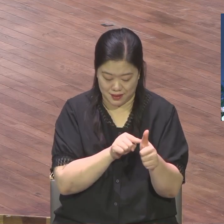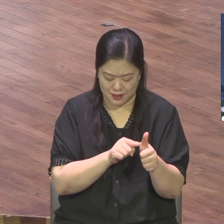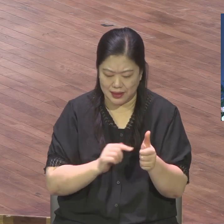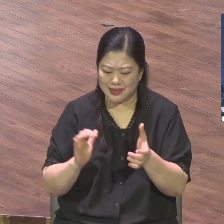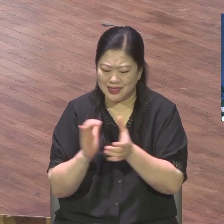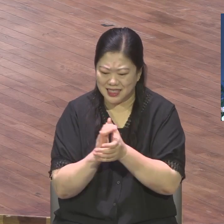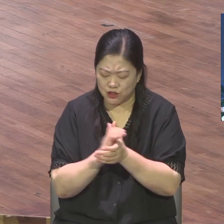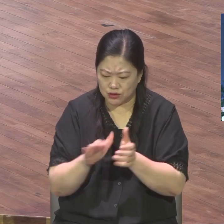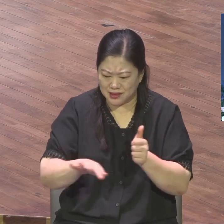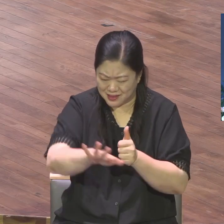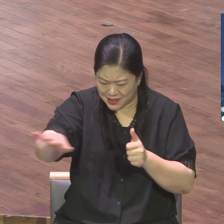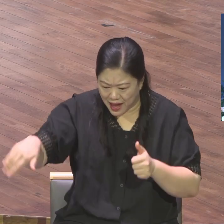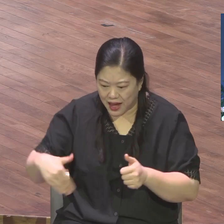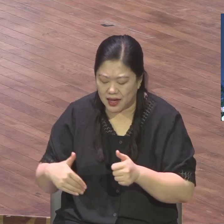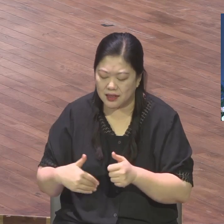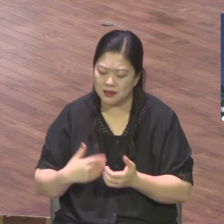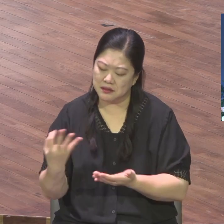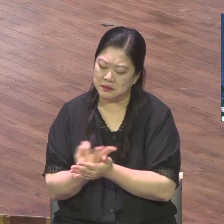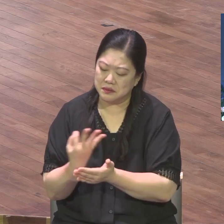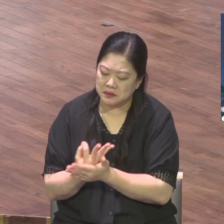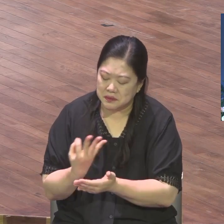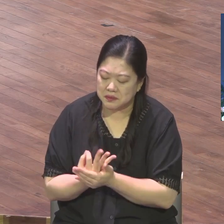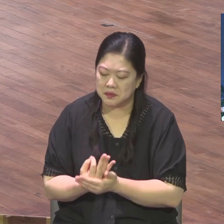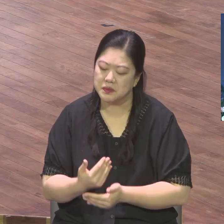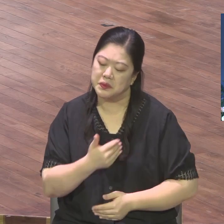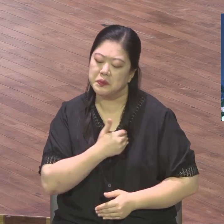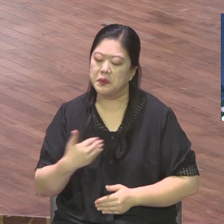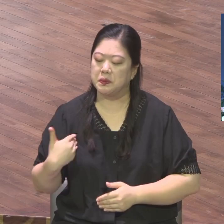만족하고 멈출 때, 또는